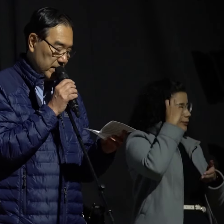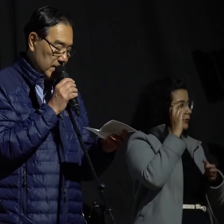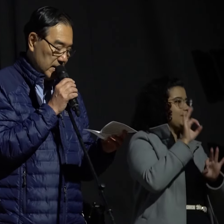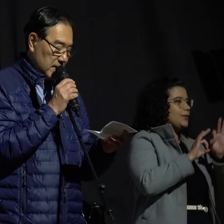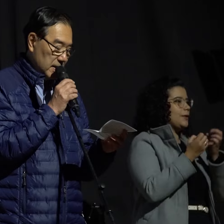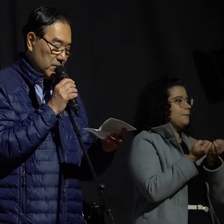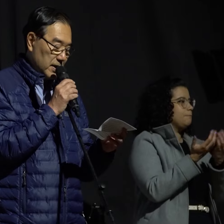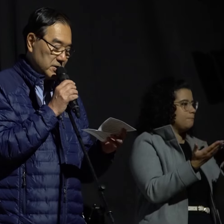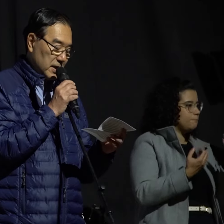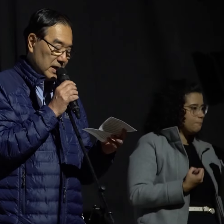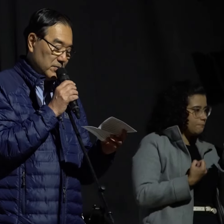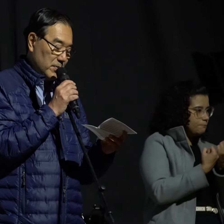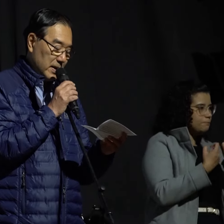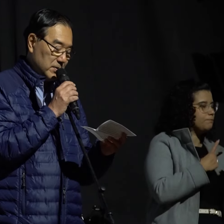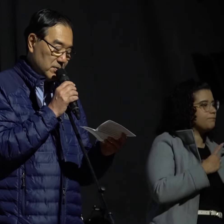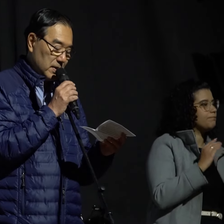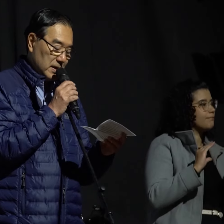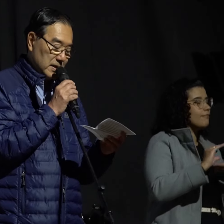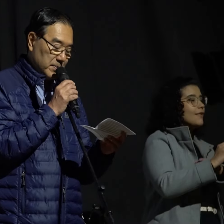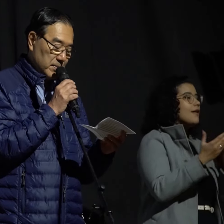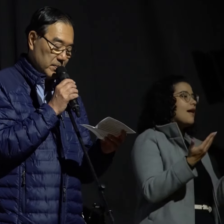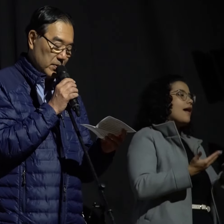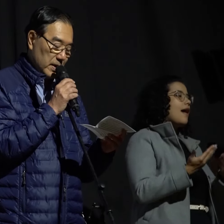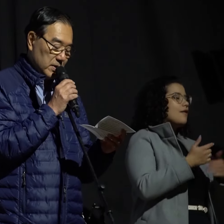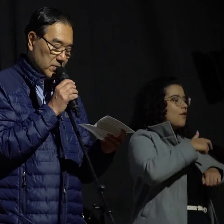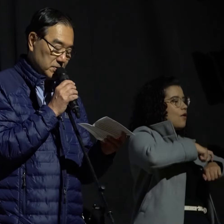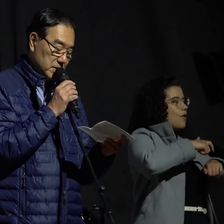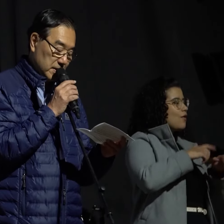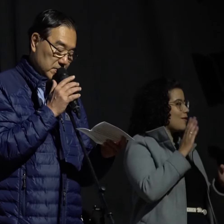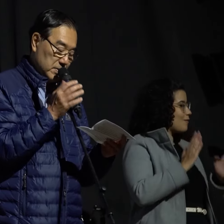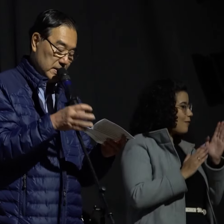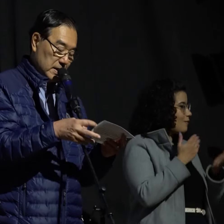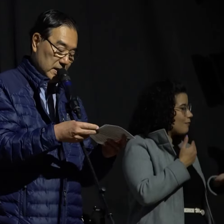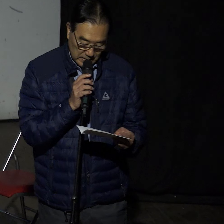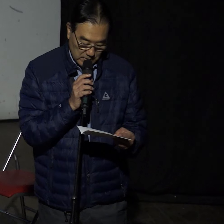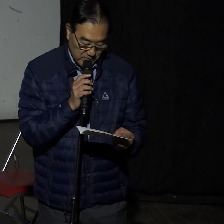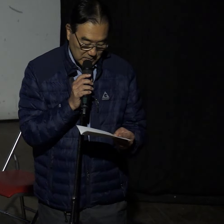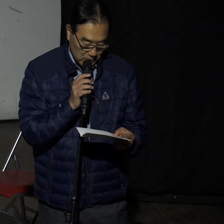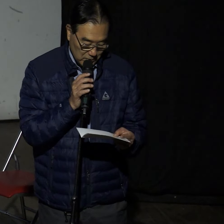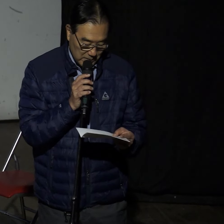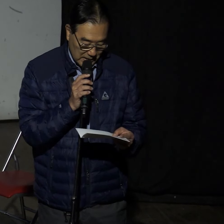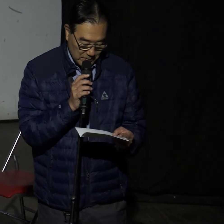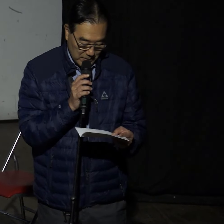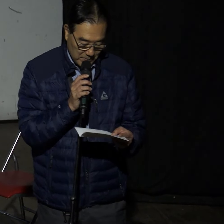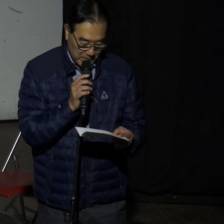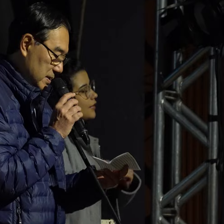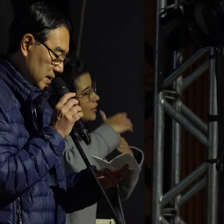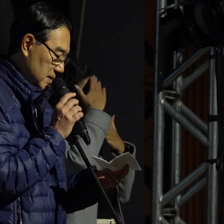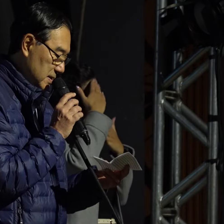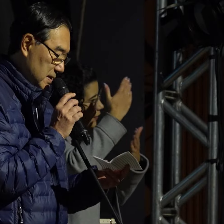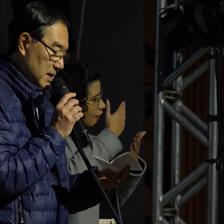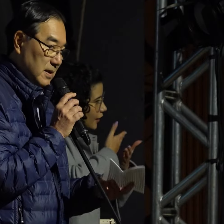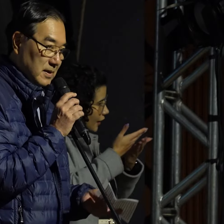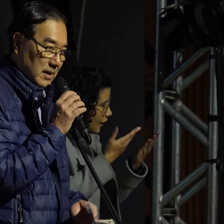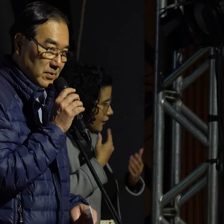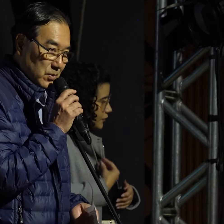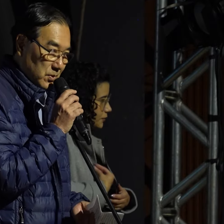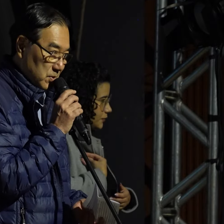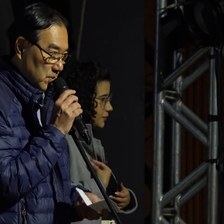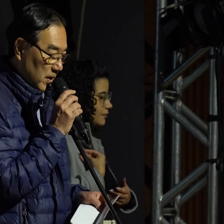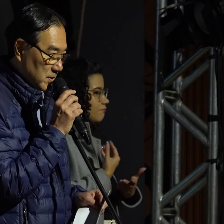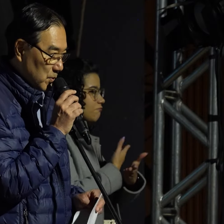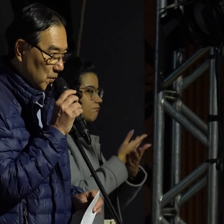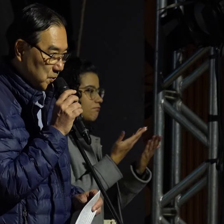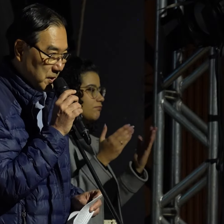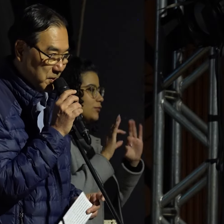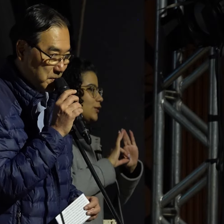Criativas. E agora é chegado o momento do grande concerto. Mais uma vez, muito obrigado pela presença e tenham